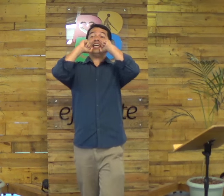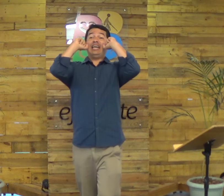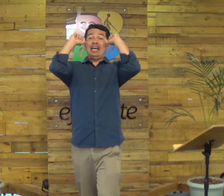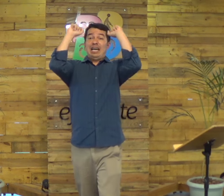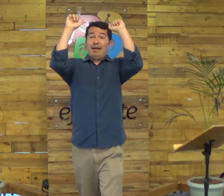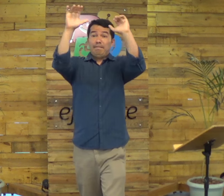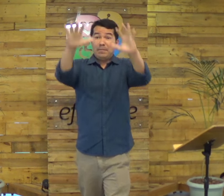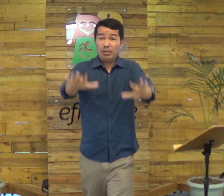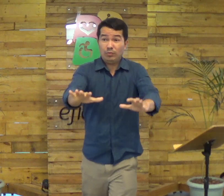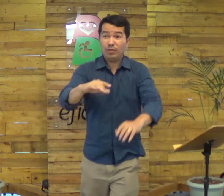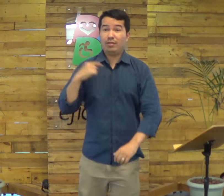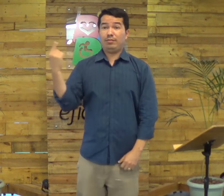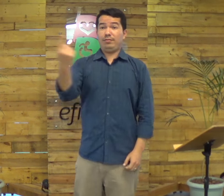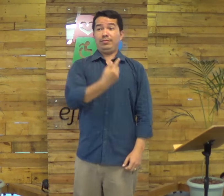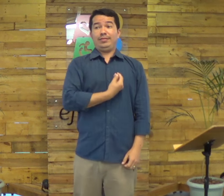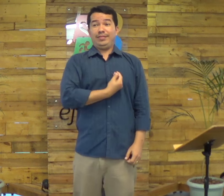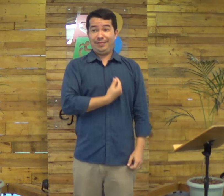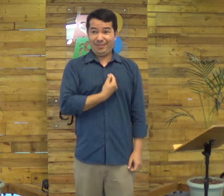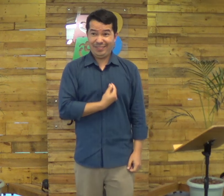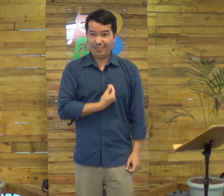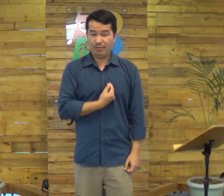Deus, Deus, certamente, vai vencer a nossa vida.